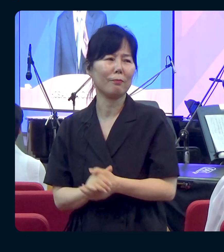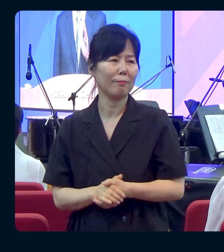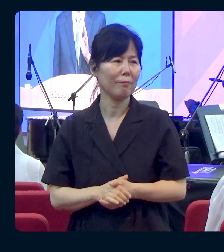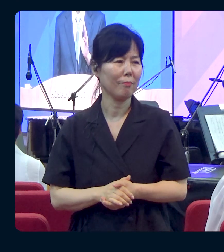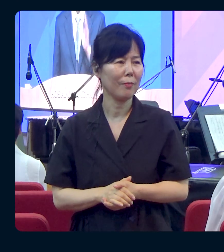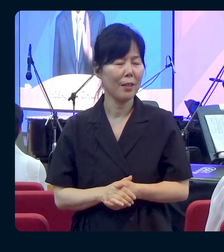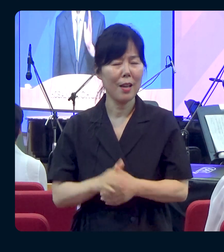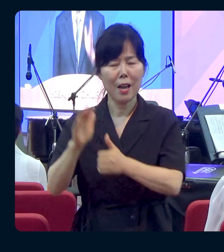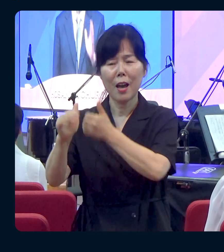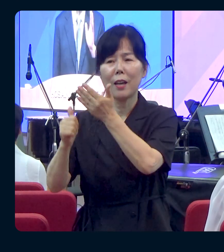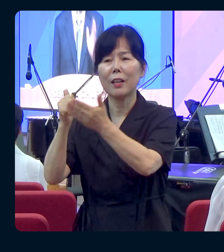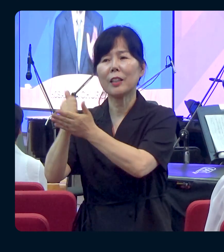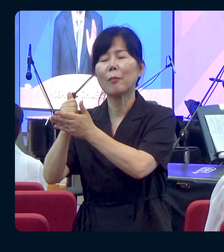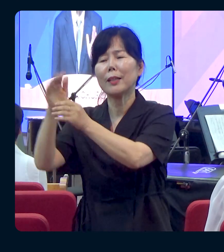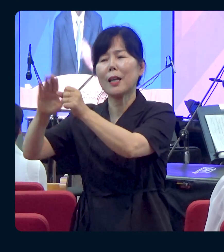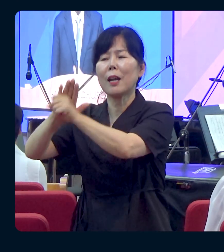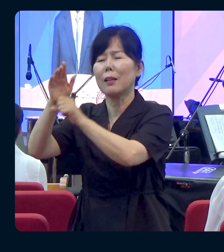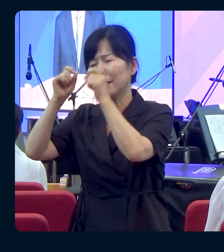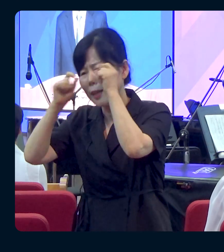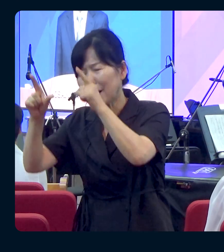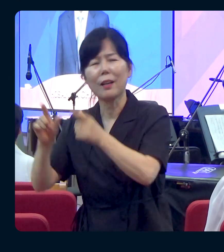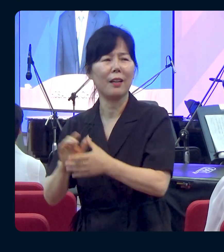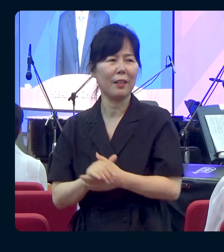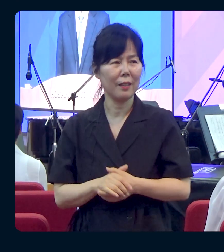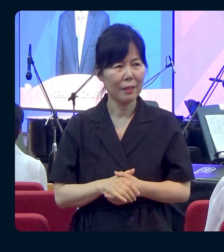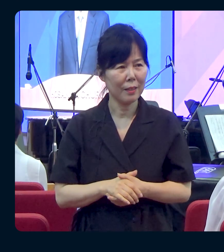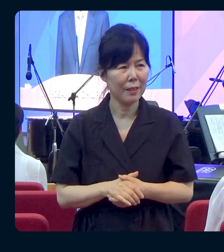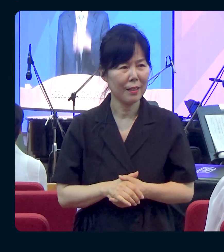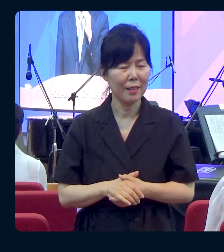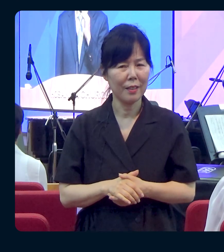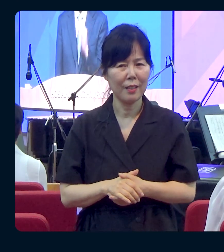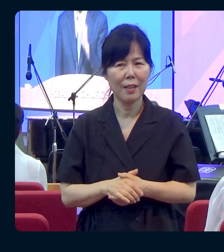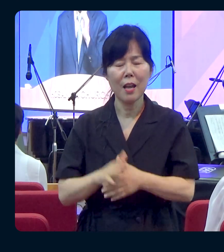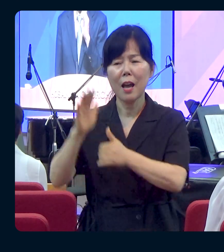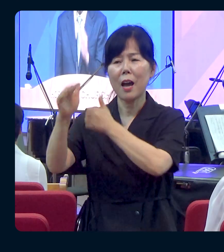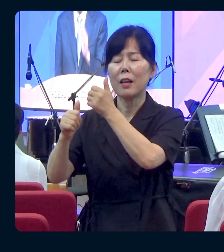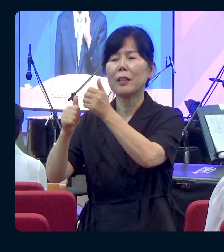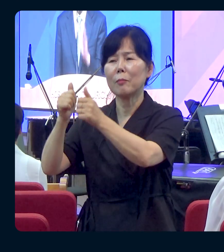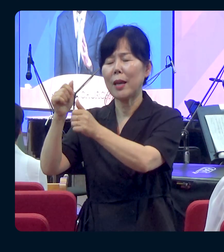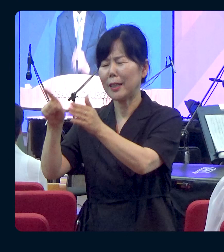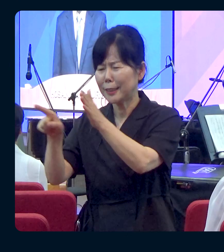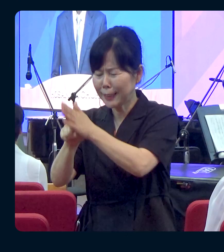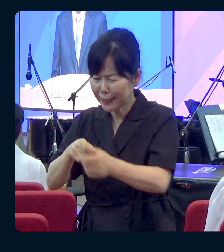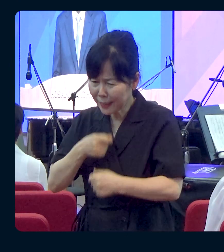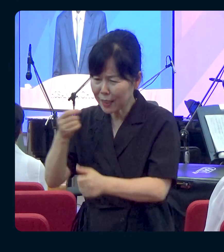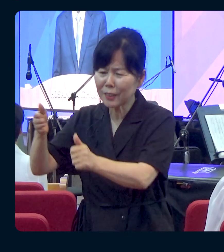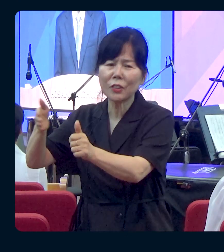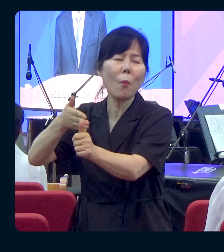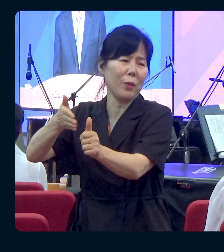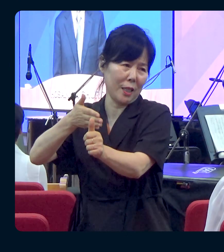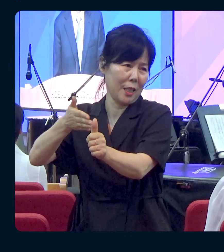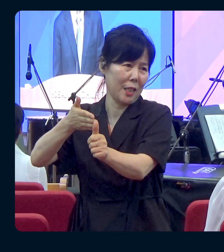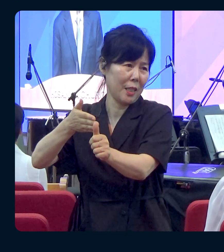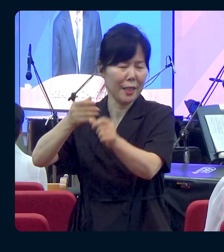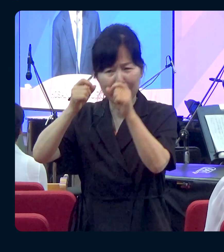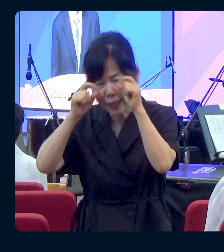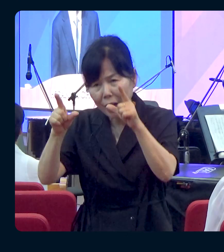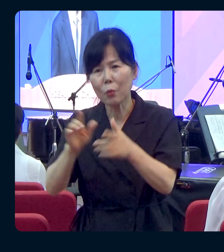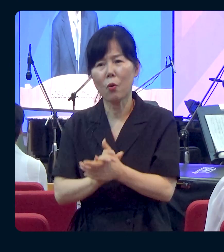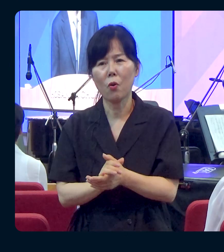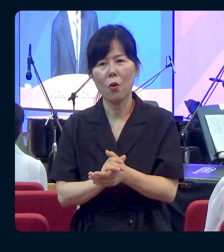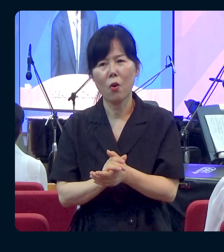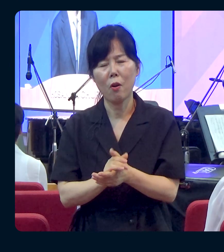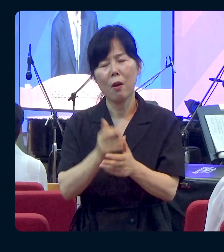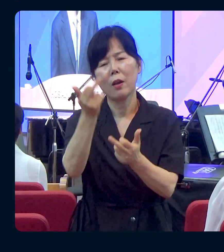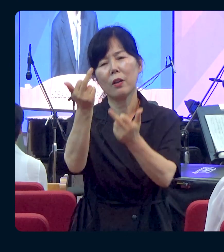그러나 하나님의 뜻을 깨달으면서, 하나님의 사랑을 깨달으면서, 그 신실하신